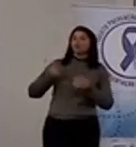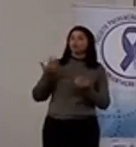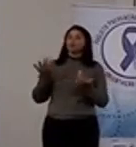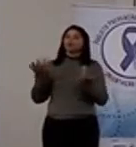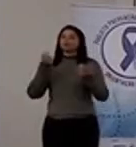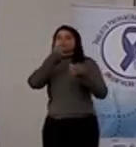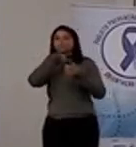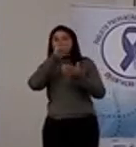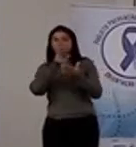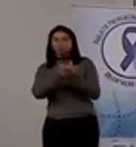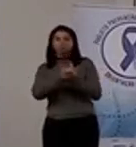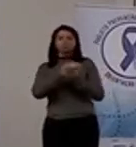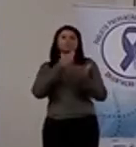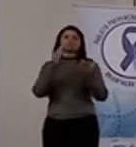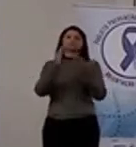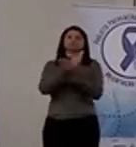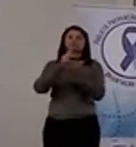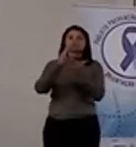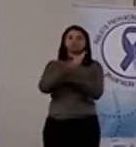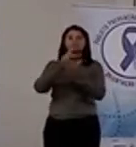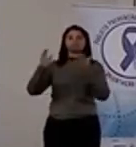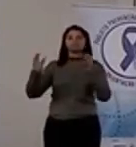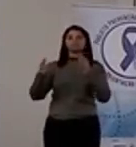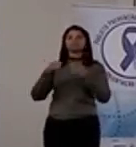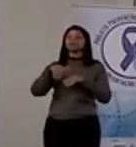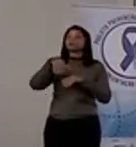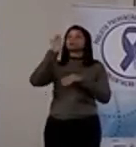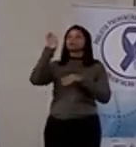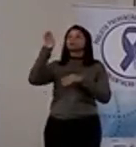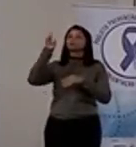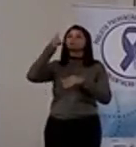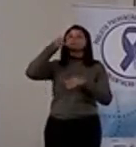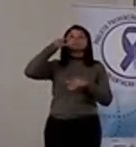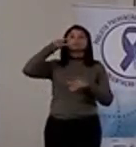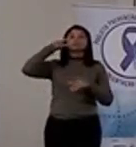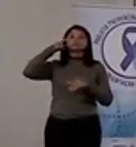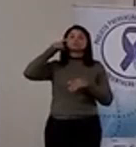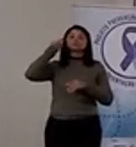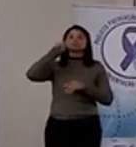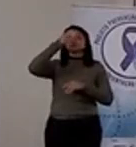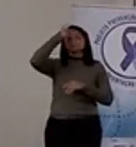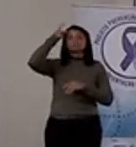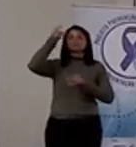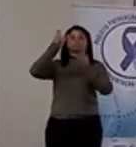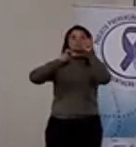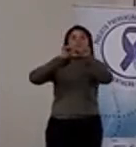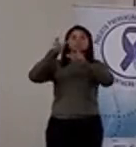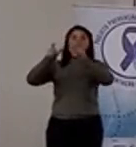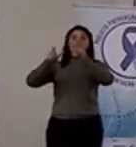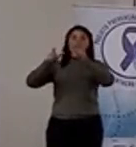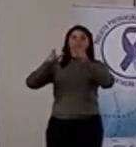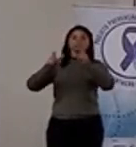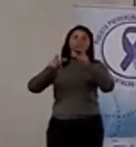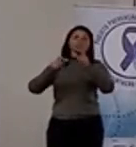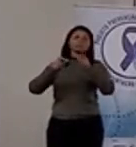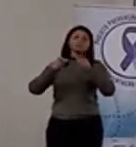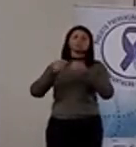aleatório. Quem é que tem mais filhos com síndrome de Down? É gente o quê? Em quantidade.